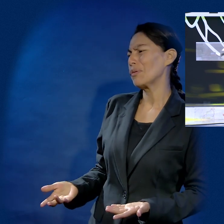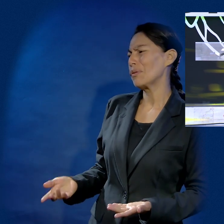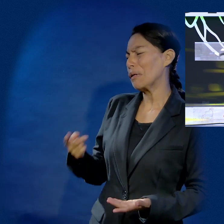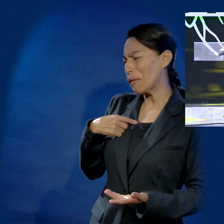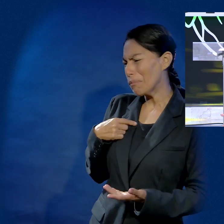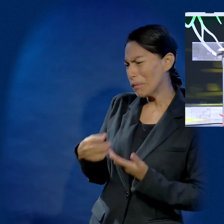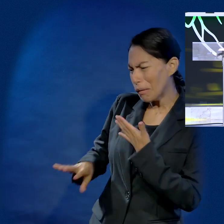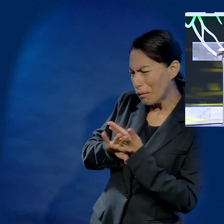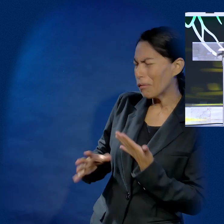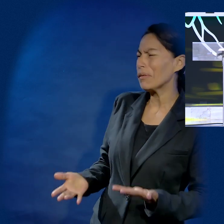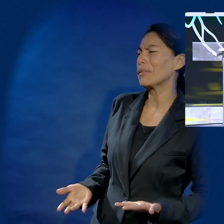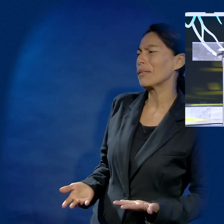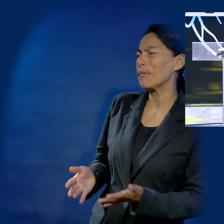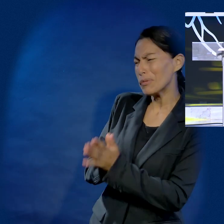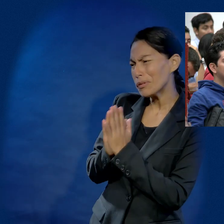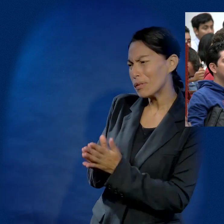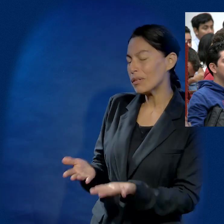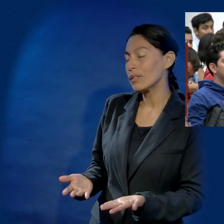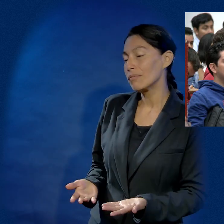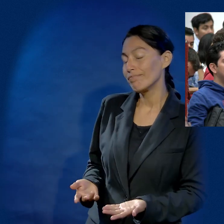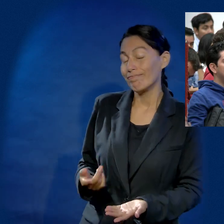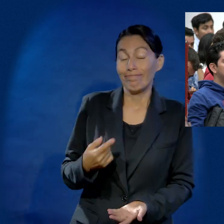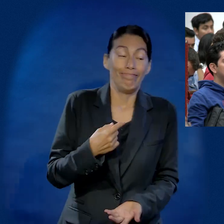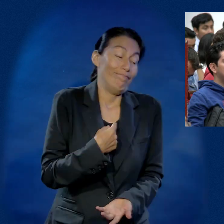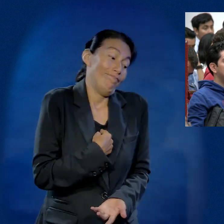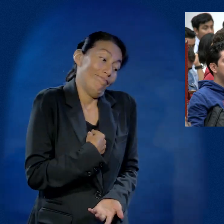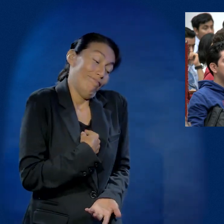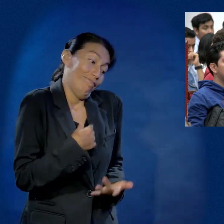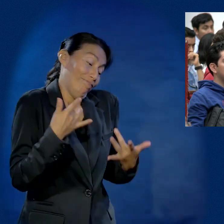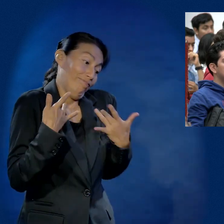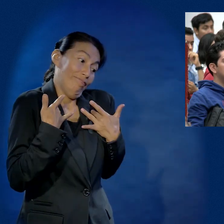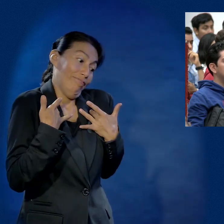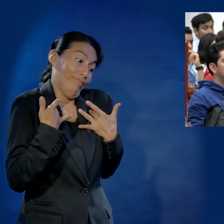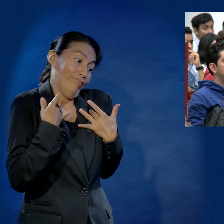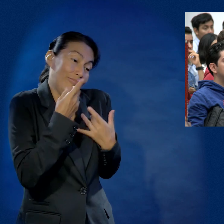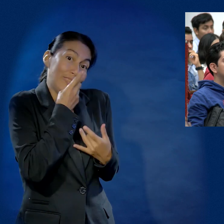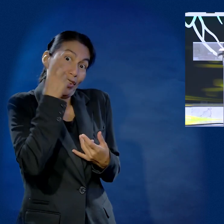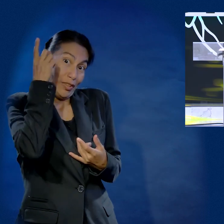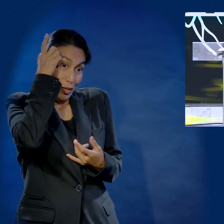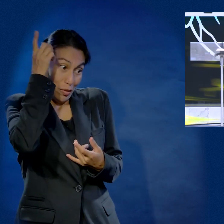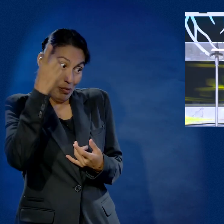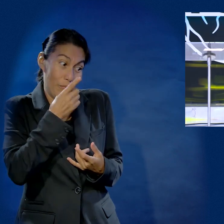maldigas, no lo bendigas, me estás haciendo daño. Yo te dije.